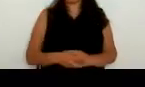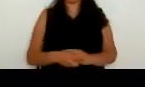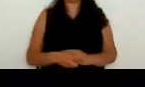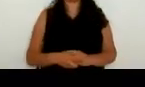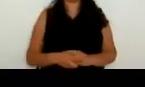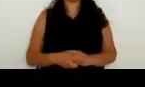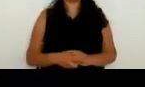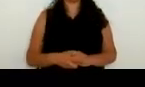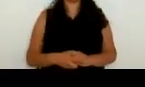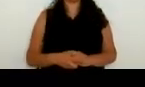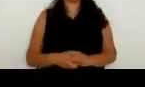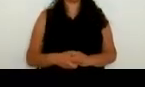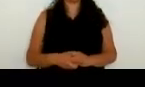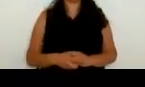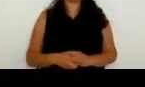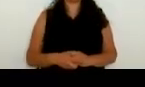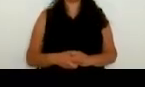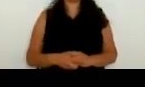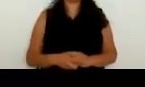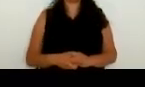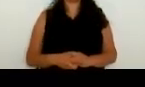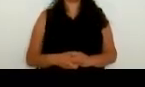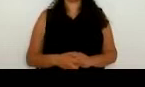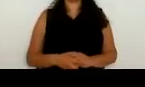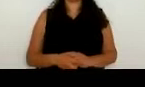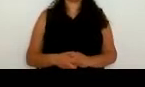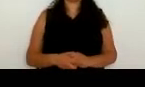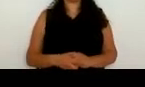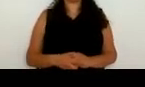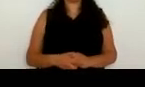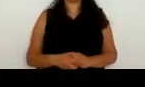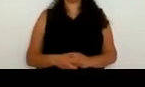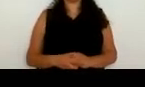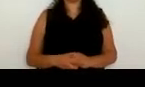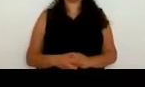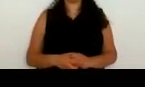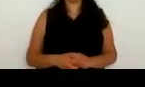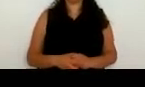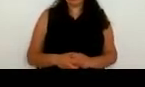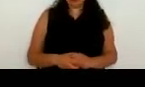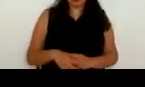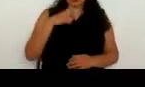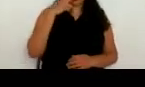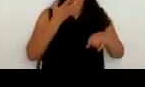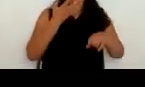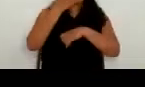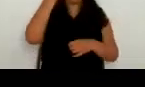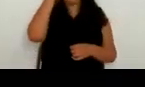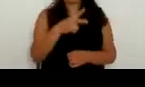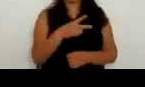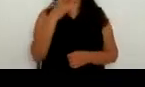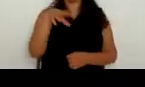y son se les asignaba todo un punto escisión lr dosis donde el estado de méxico en tres puntos